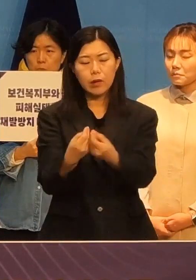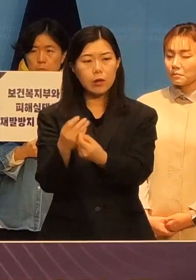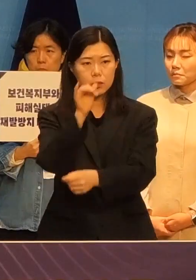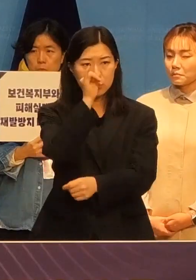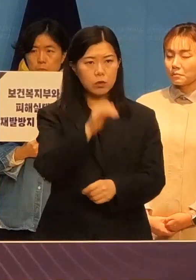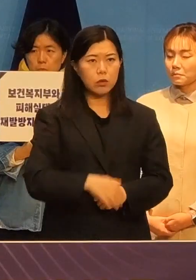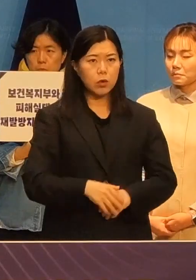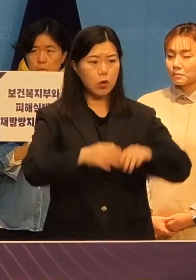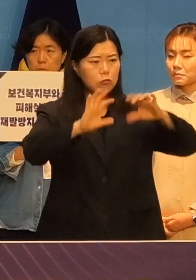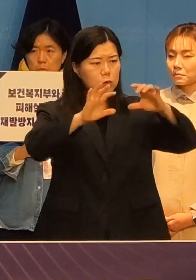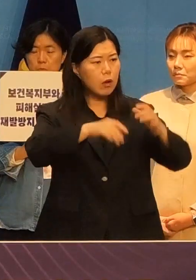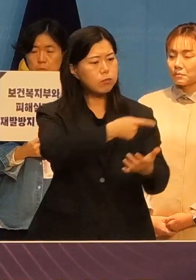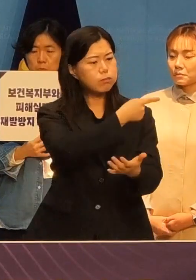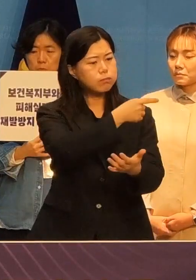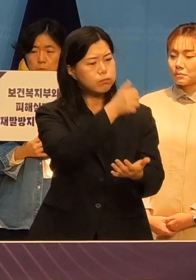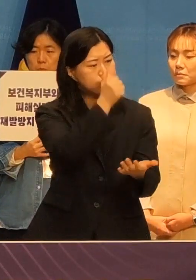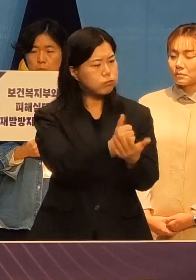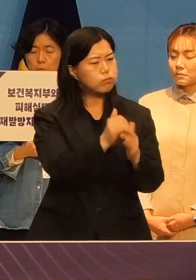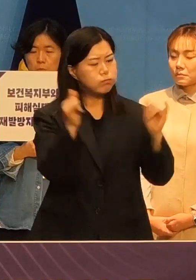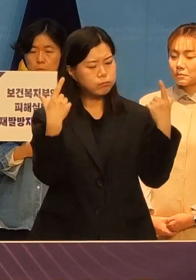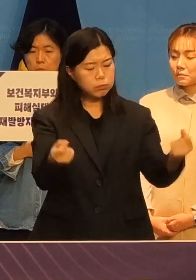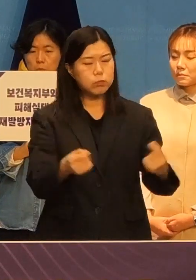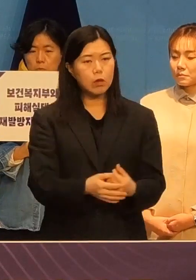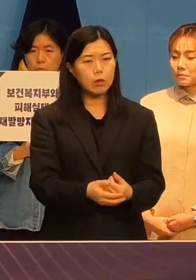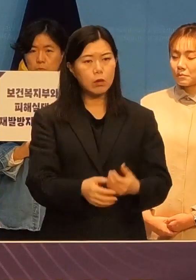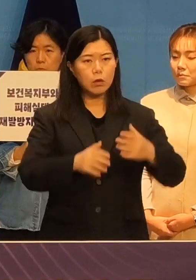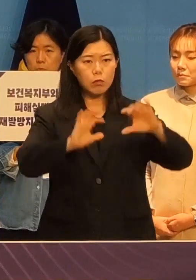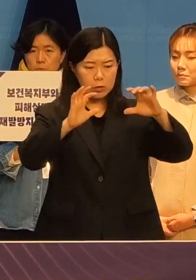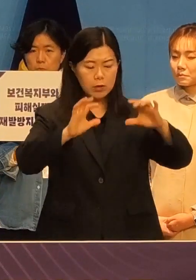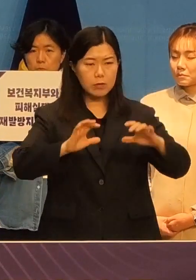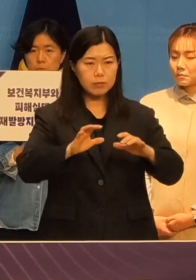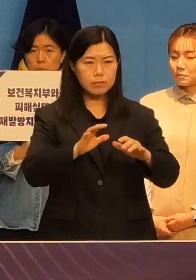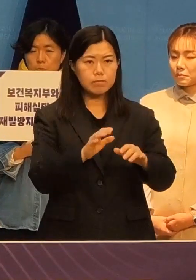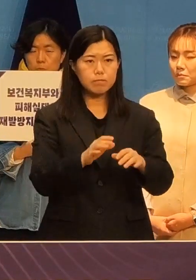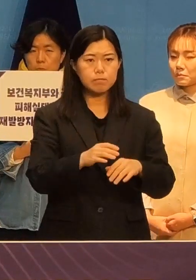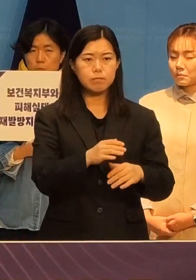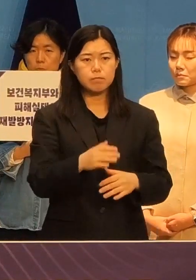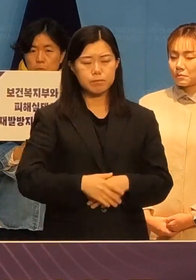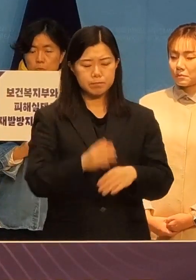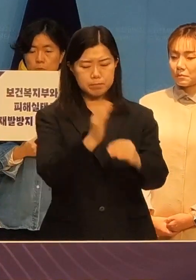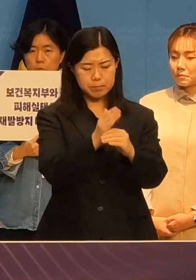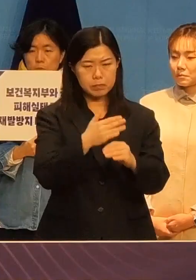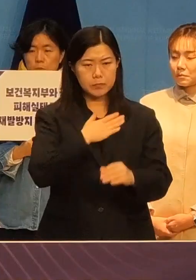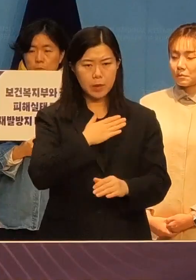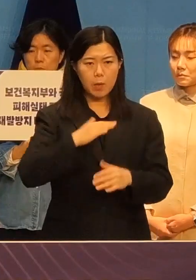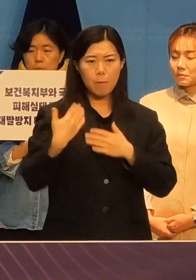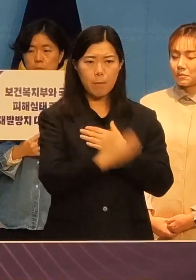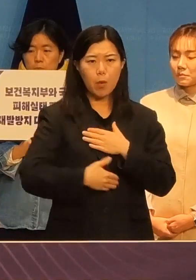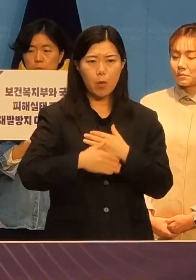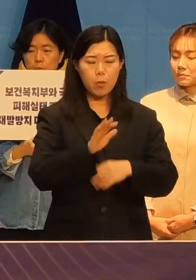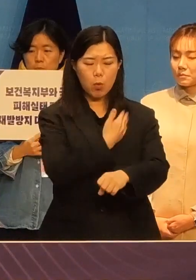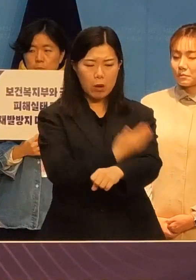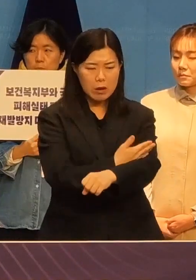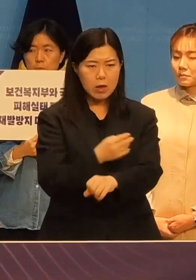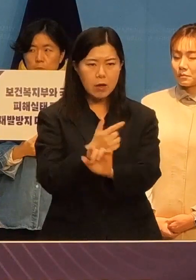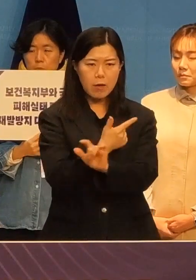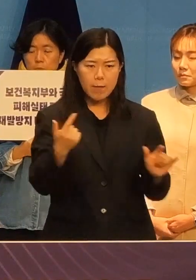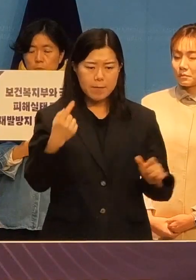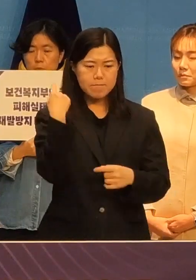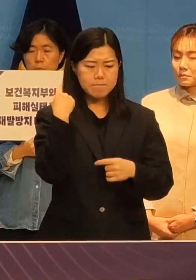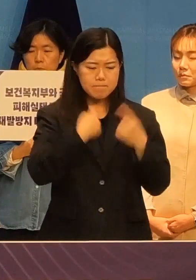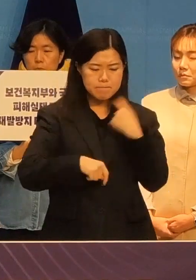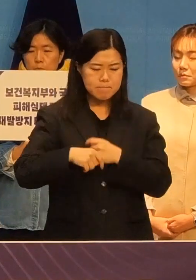국가가 가해자입니다. 국가가 주도하여 우리의 몸을 통제하고 권리를 훼손했던